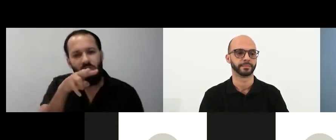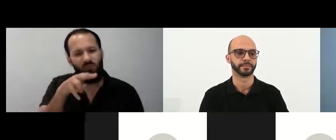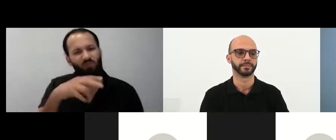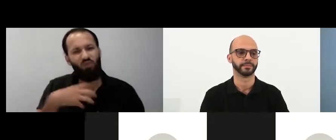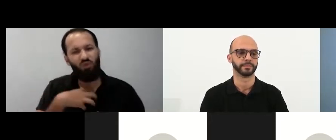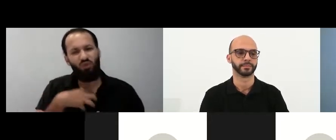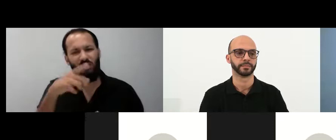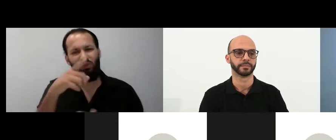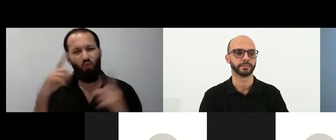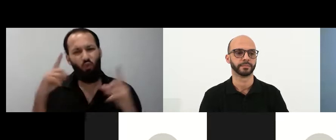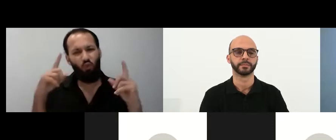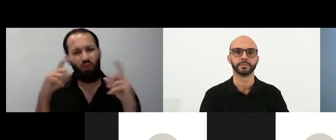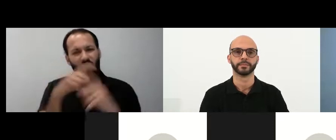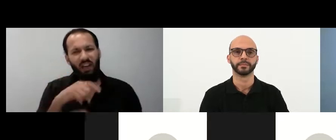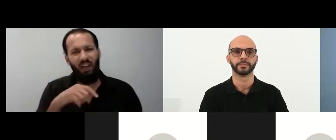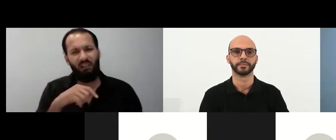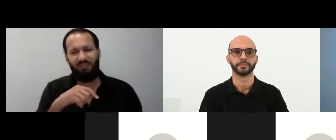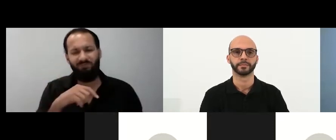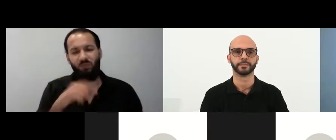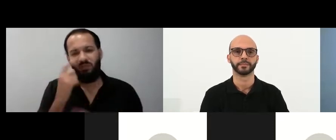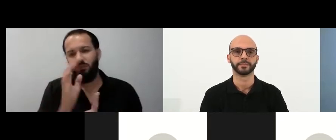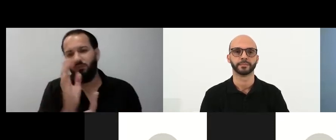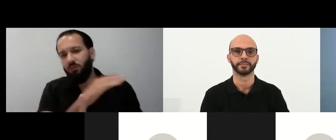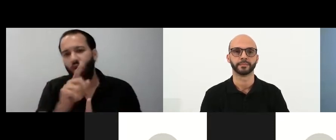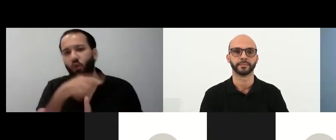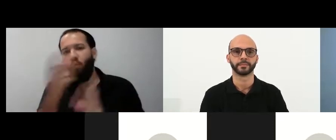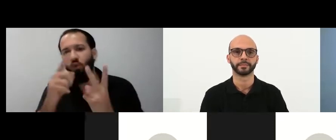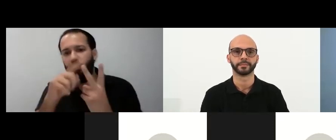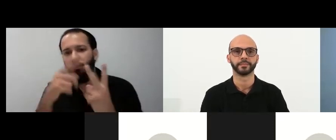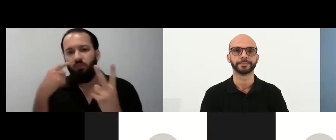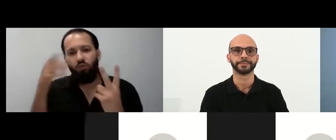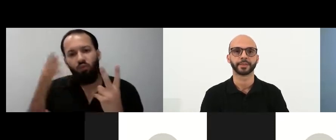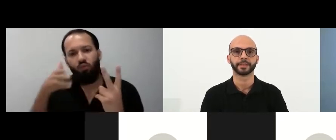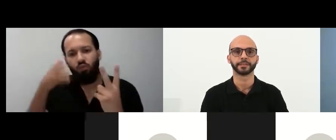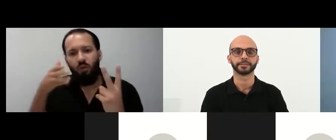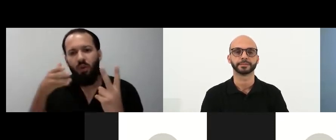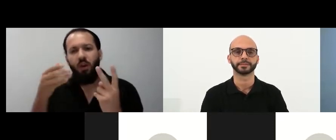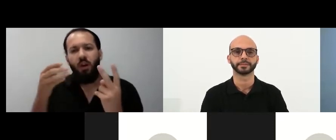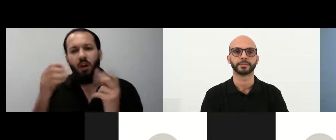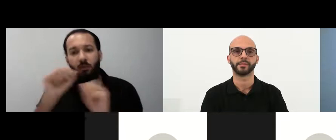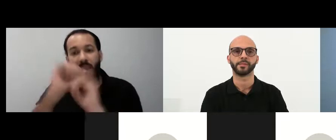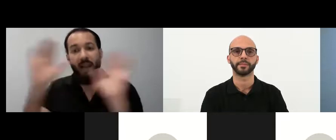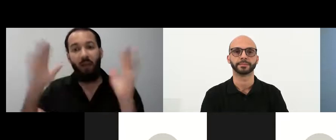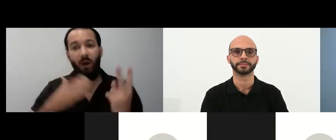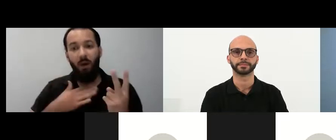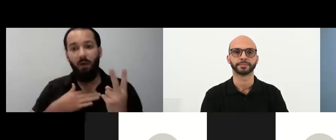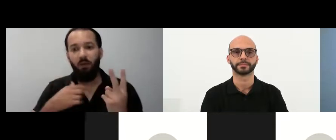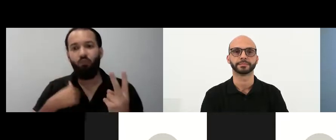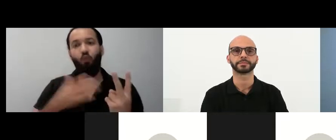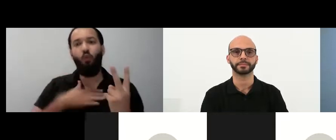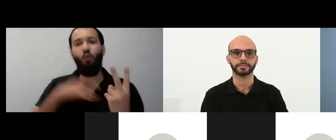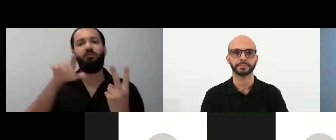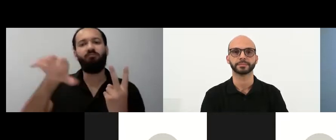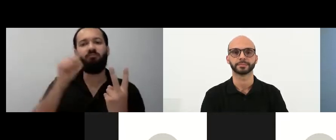seja palestras em línguas orais ou em língua de sinais, que nós tínhamos dificuldade. E agora